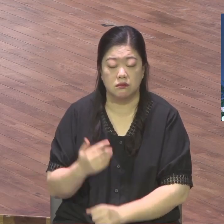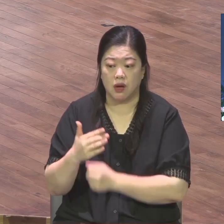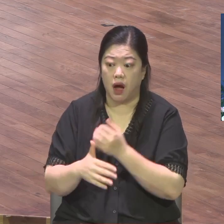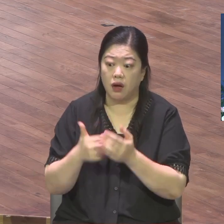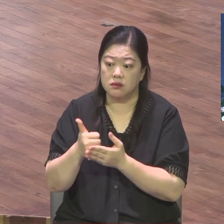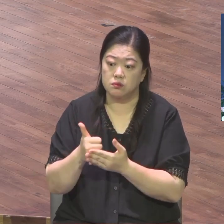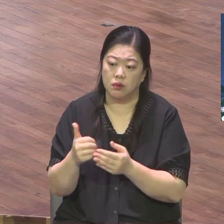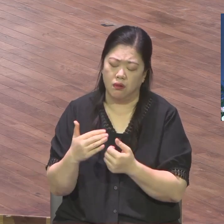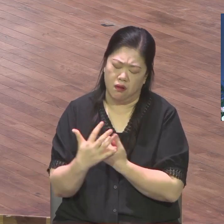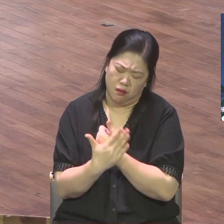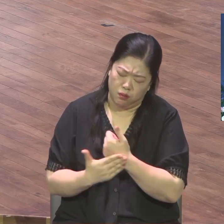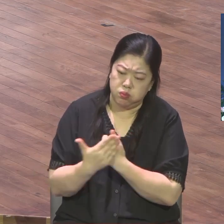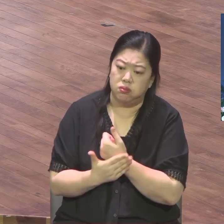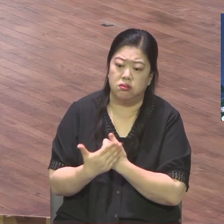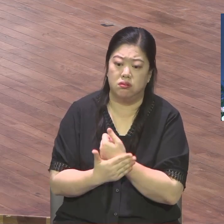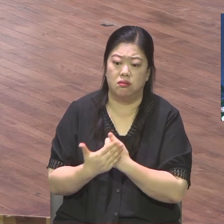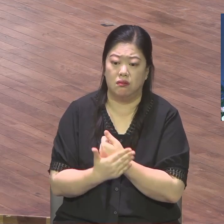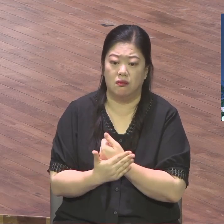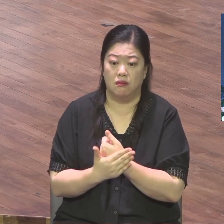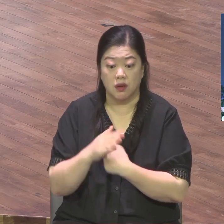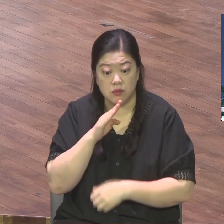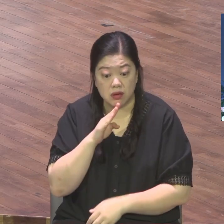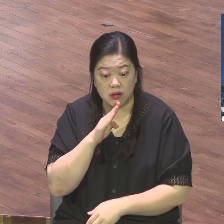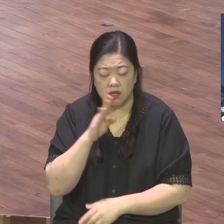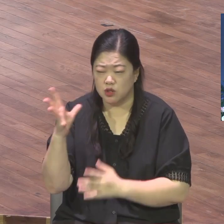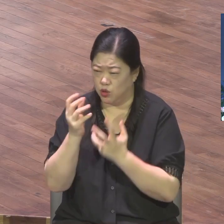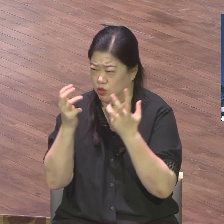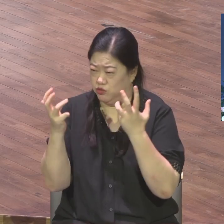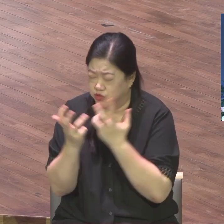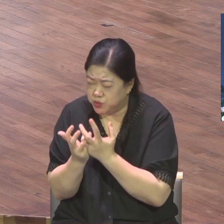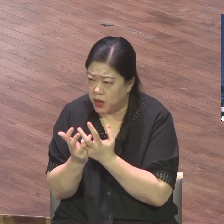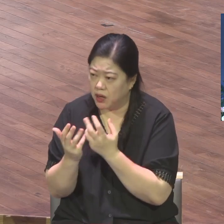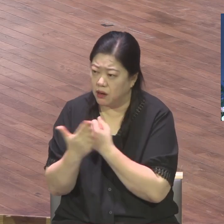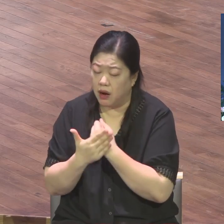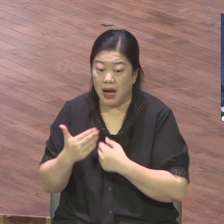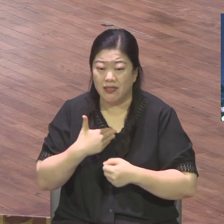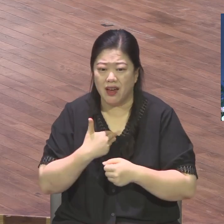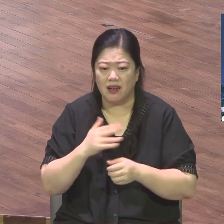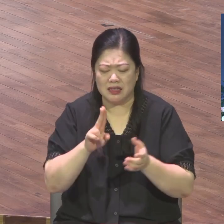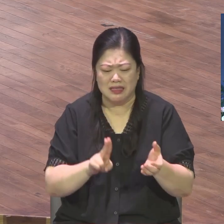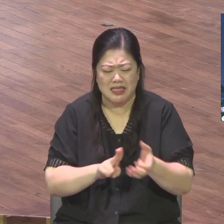상하지 않고 건강한 모습으로 성령 충만해서 오게 하여 주옵소서.